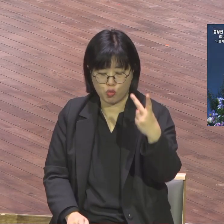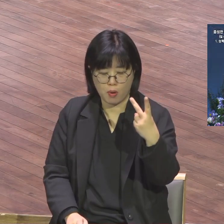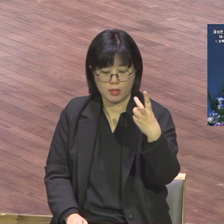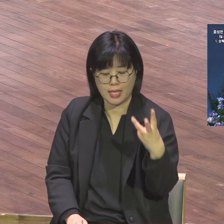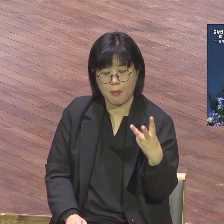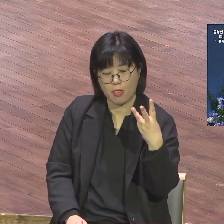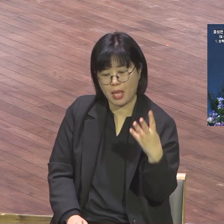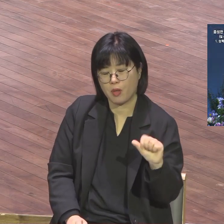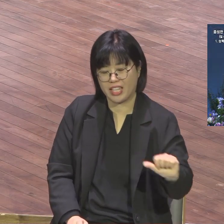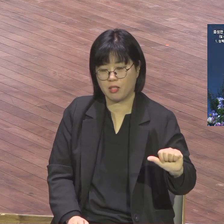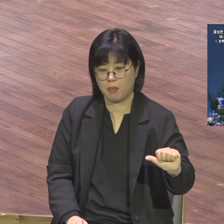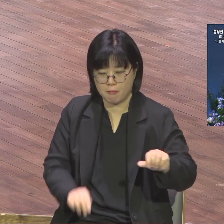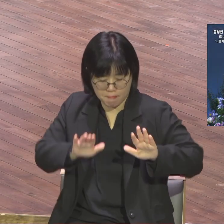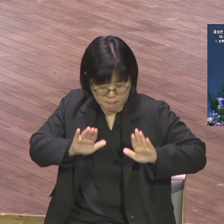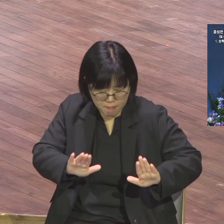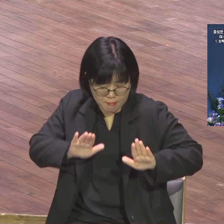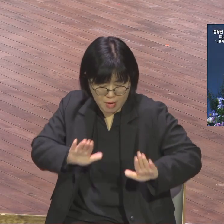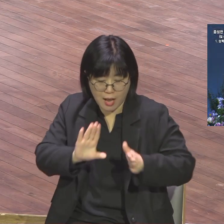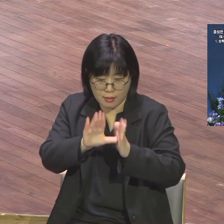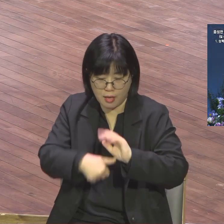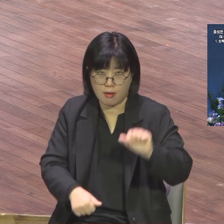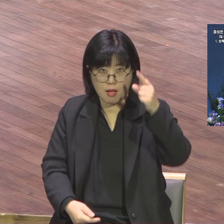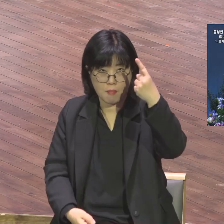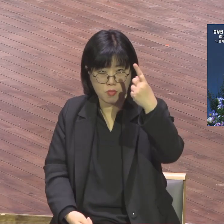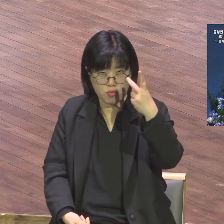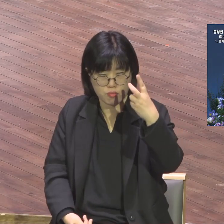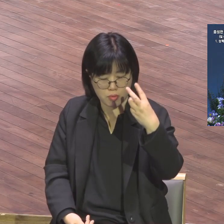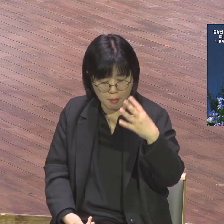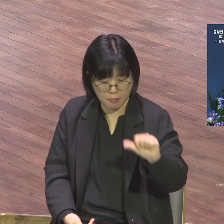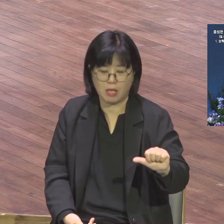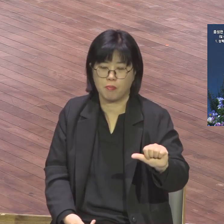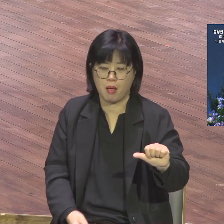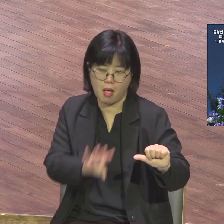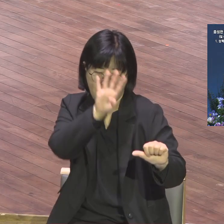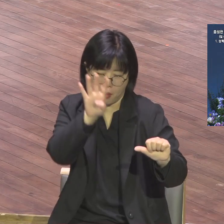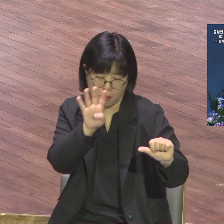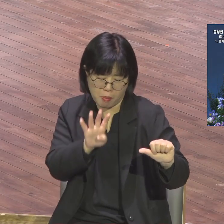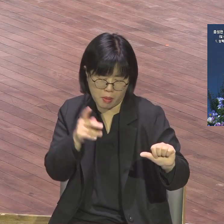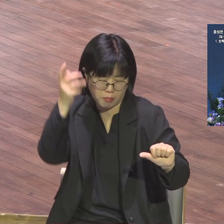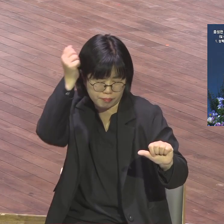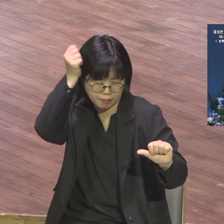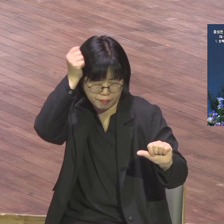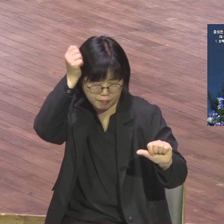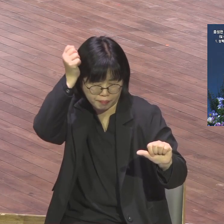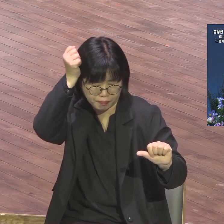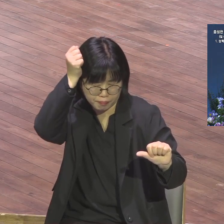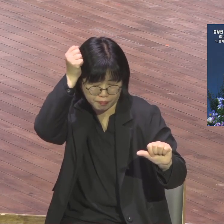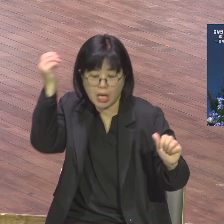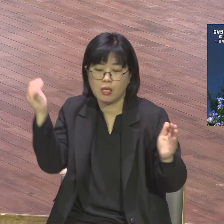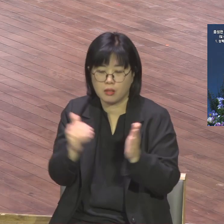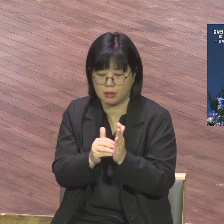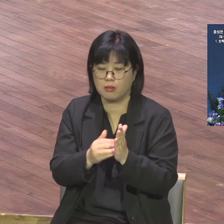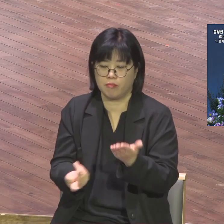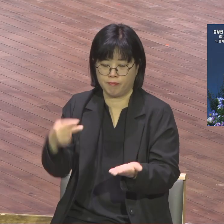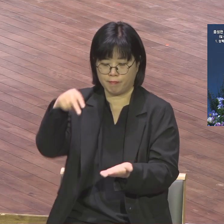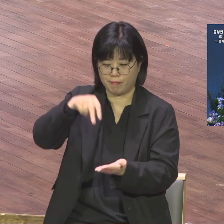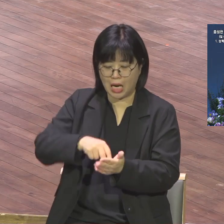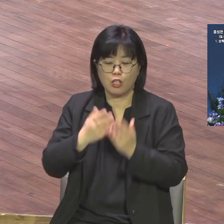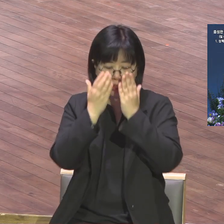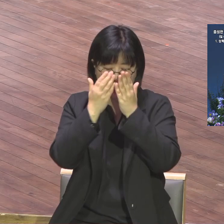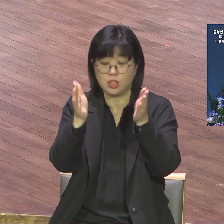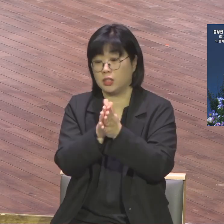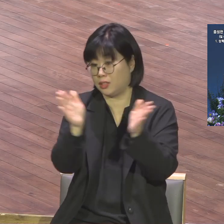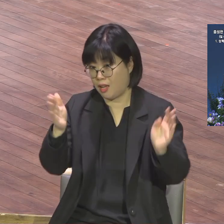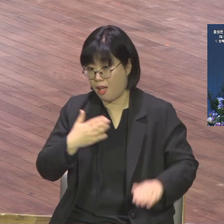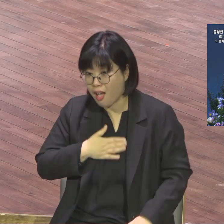목사도 그래 하는데 여러분도 한번 해볼 필요 있잖아요. 한번 해볼 그 순간에 내 속에 있는 거, 내 생각 속에 있는 거,